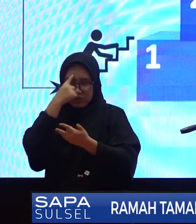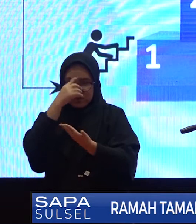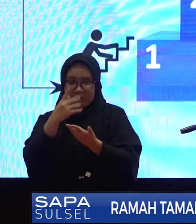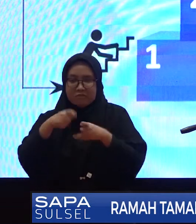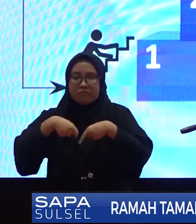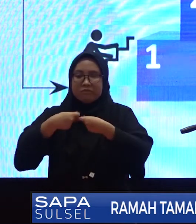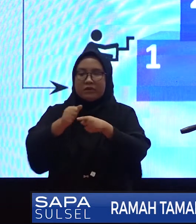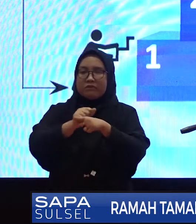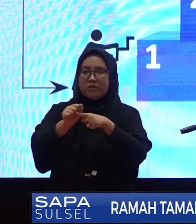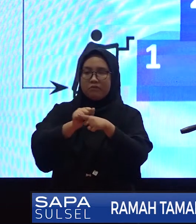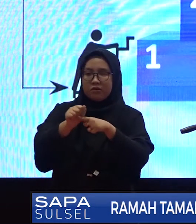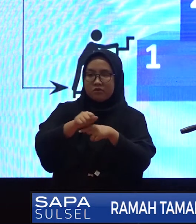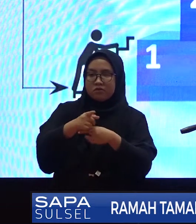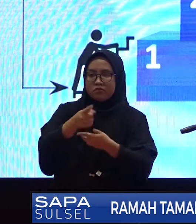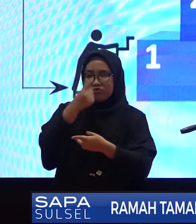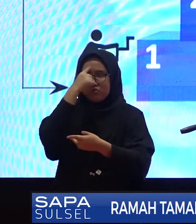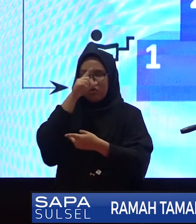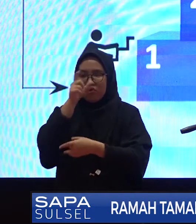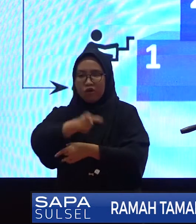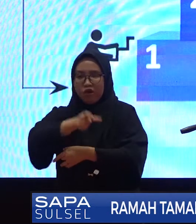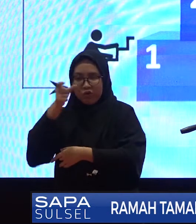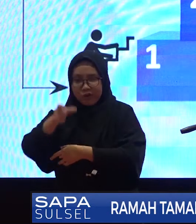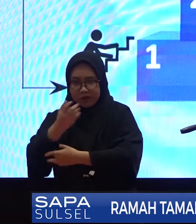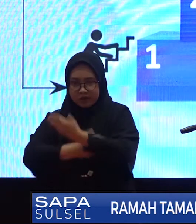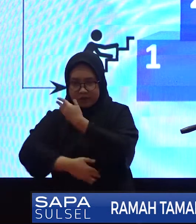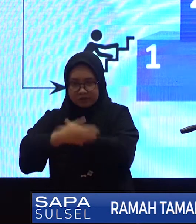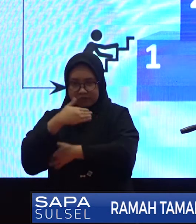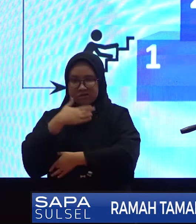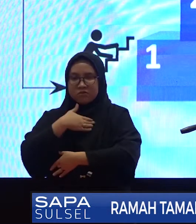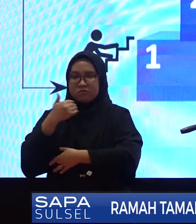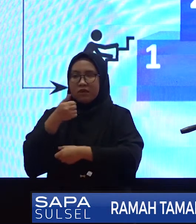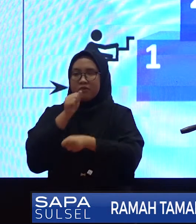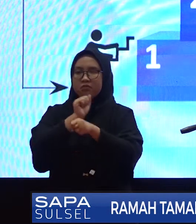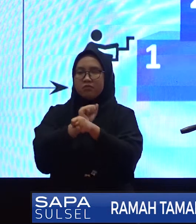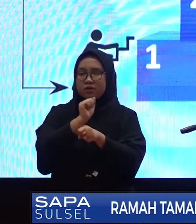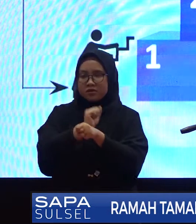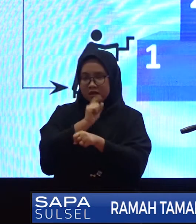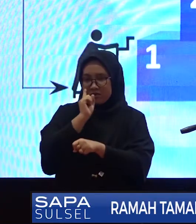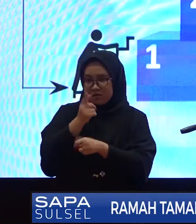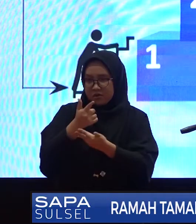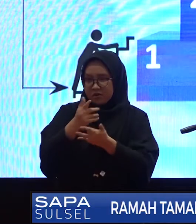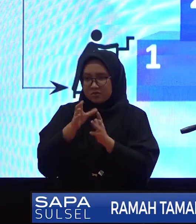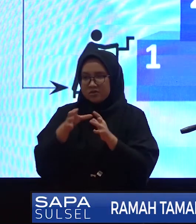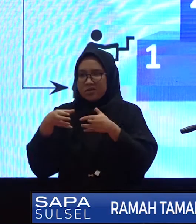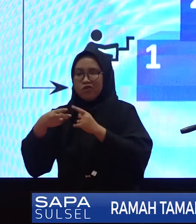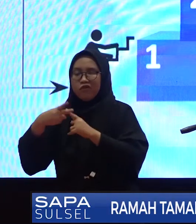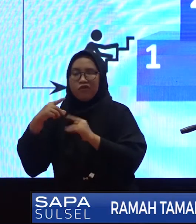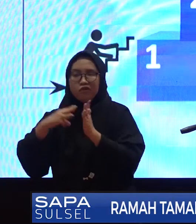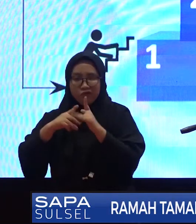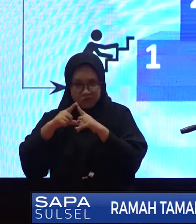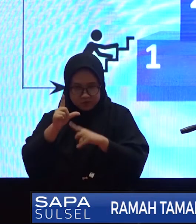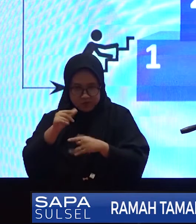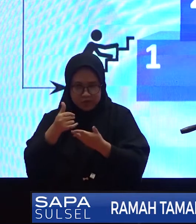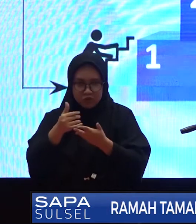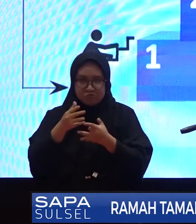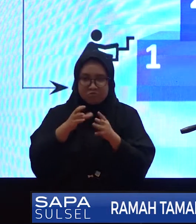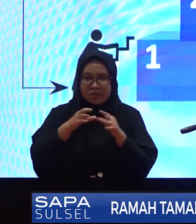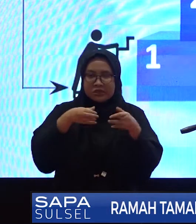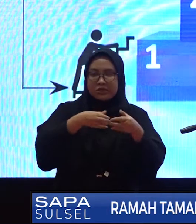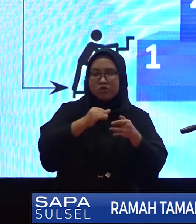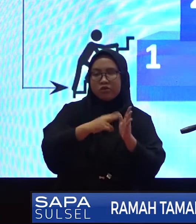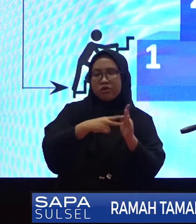skill kepada warga disabilitas agar mereka dapat bekerja baik di sektor formal maupun untuk